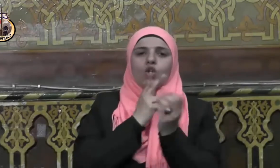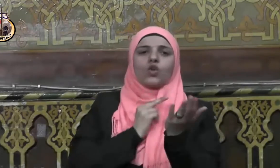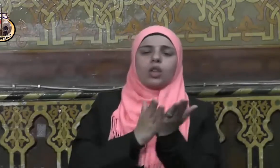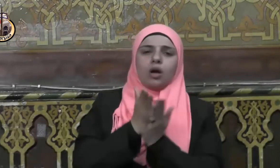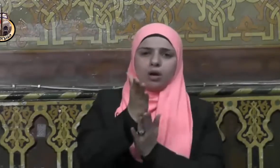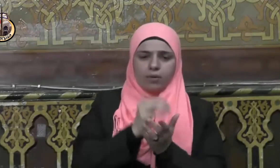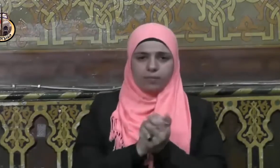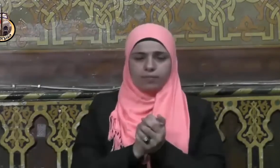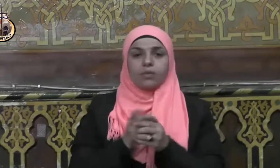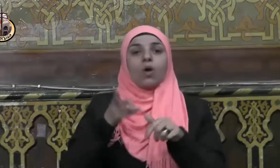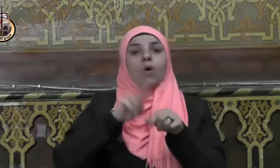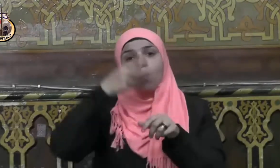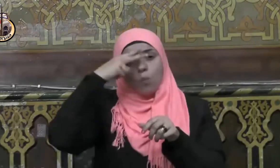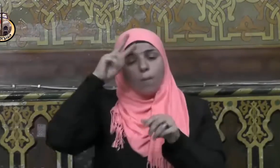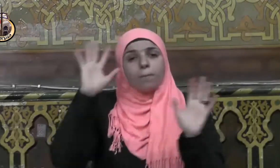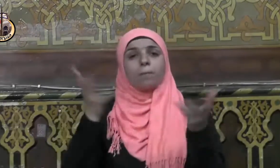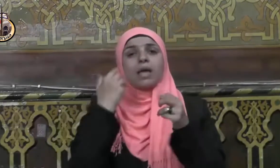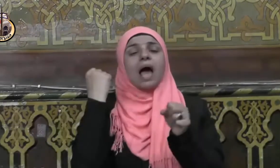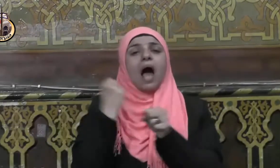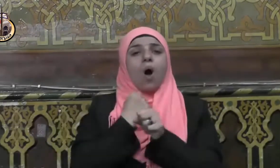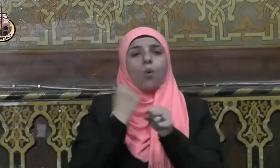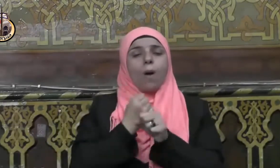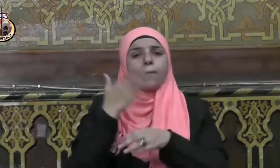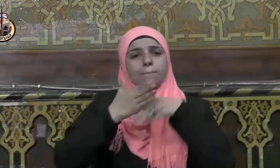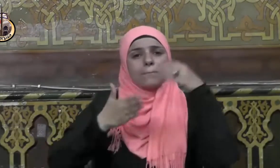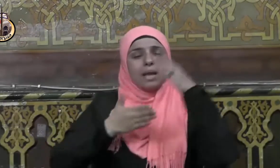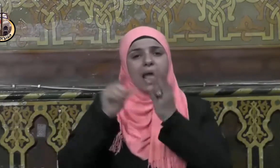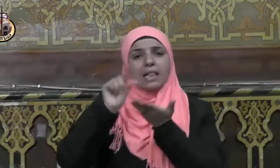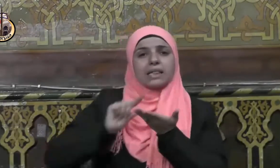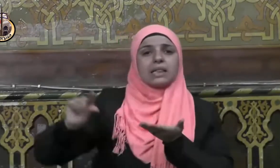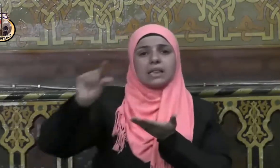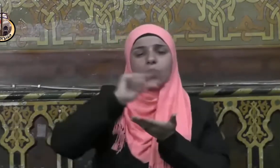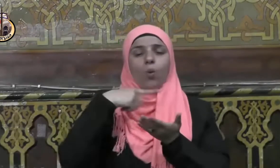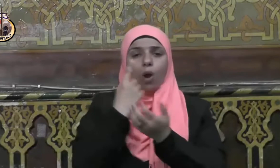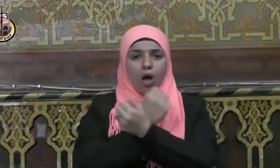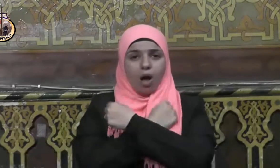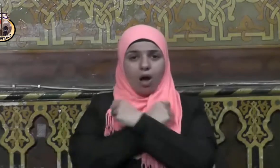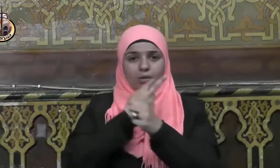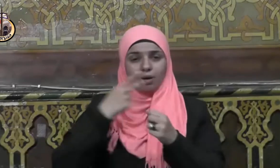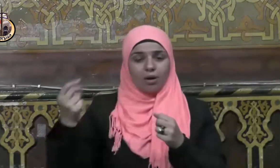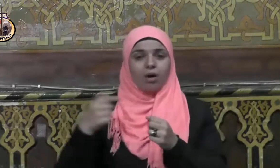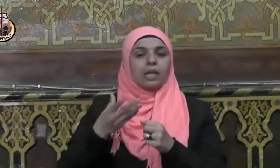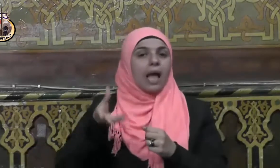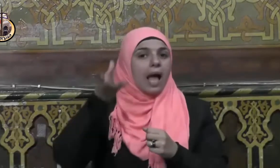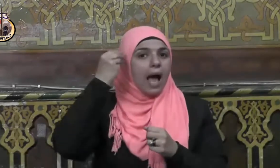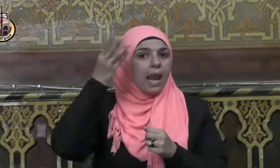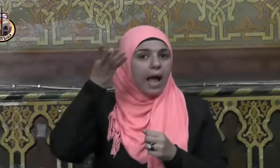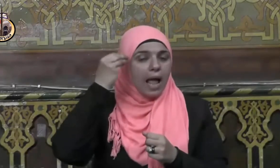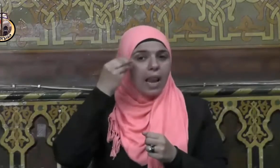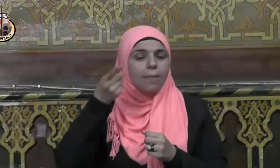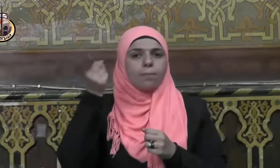ومن عوامل بناء الدول والحضارات العلم والإدارة